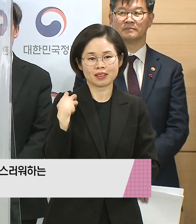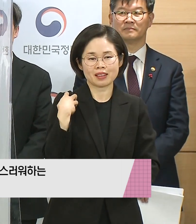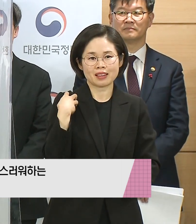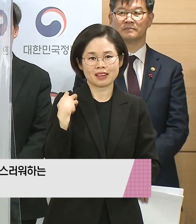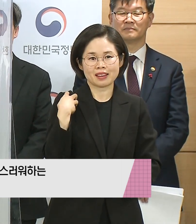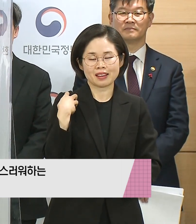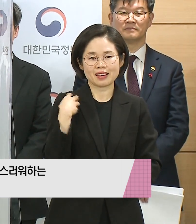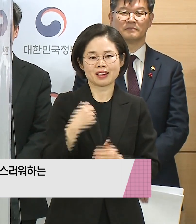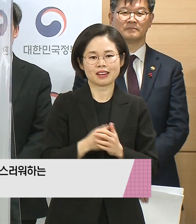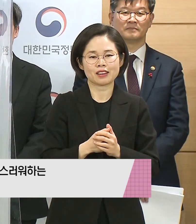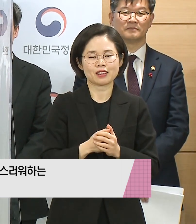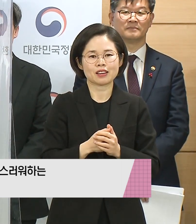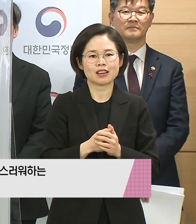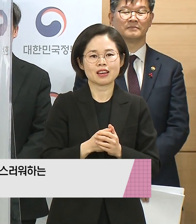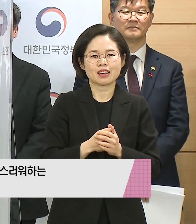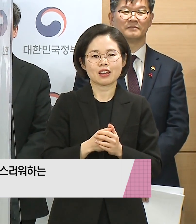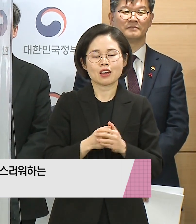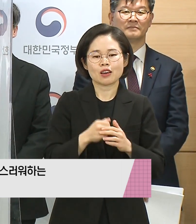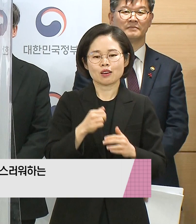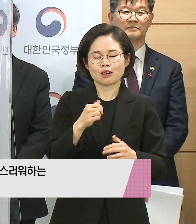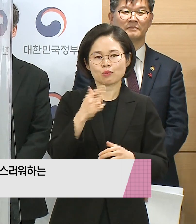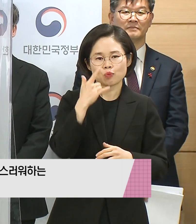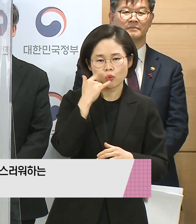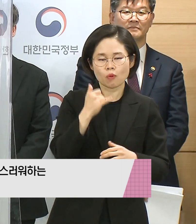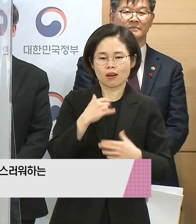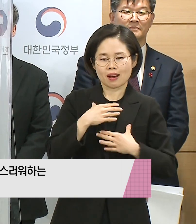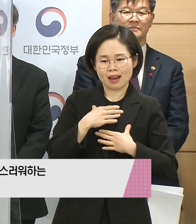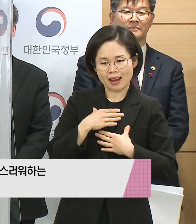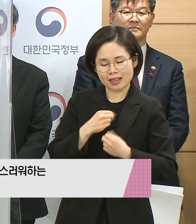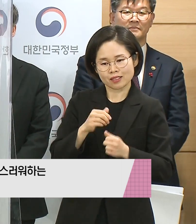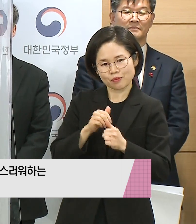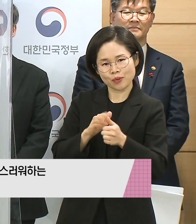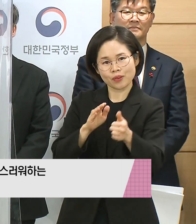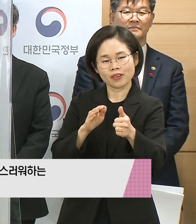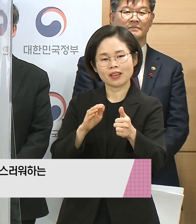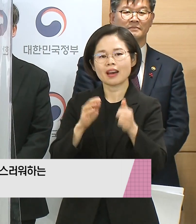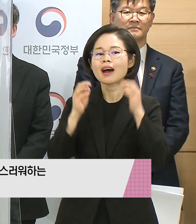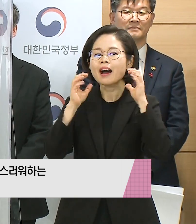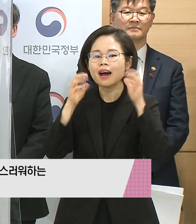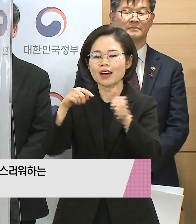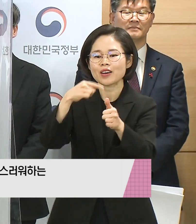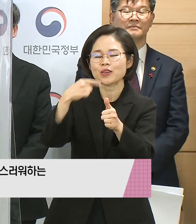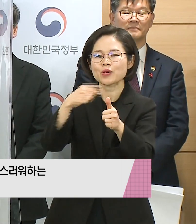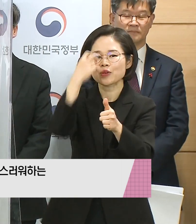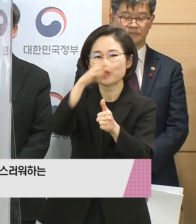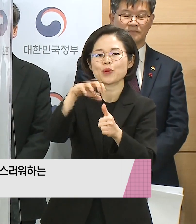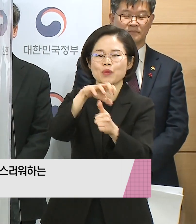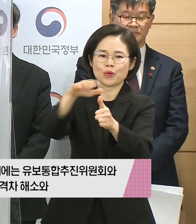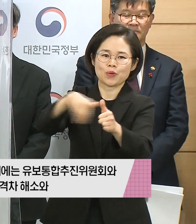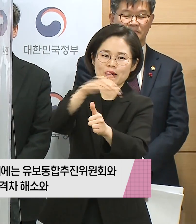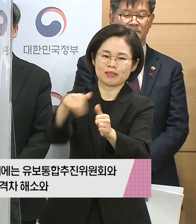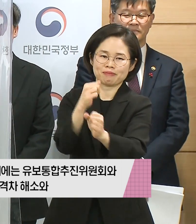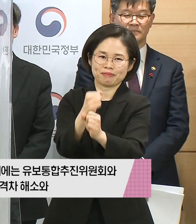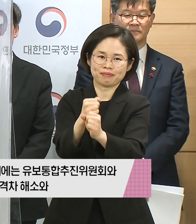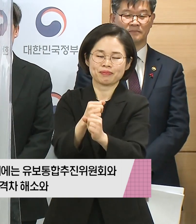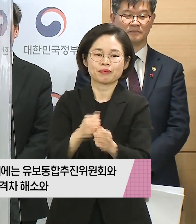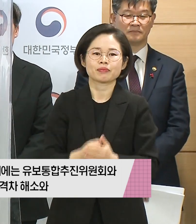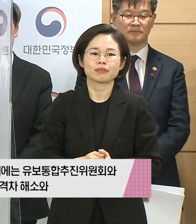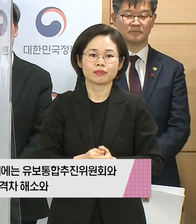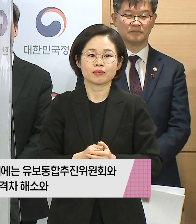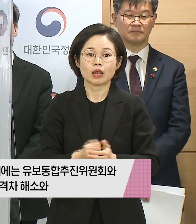하에서 누구나 안심하고 자랑스러워하는 영유아 교육 돌봄 체계를 만들겠습니다. 이를